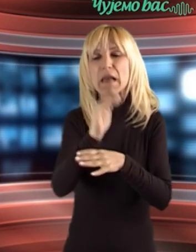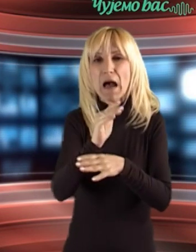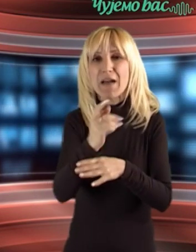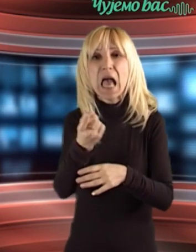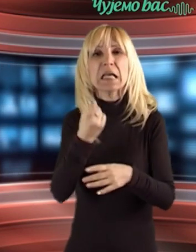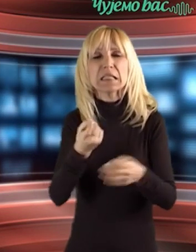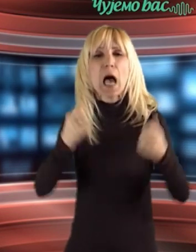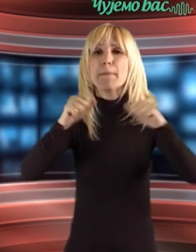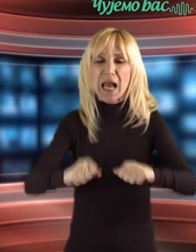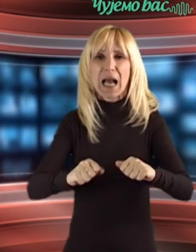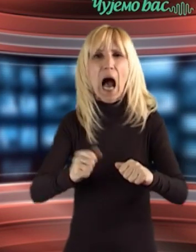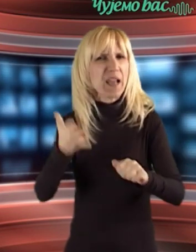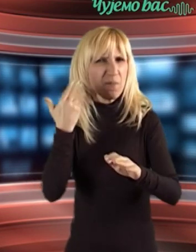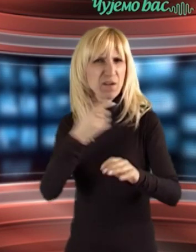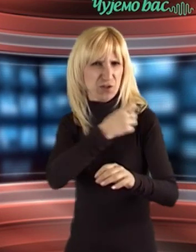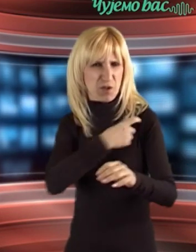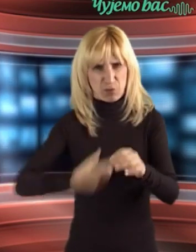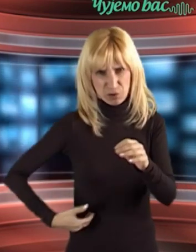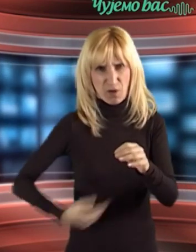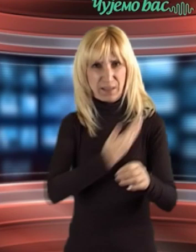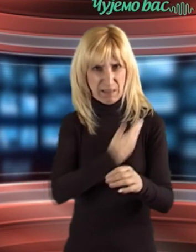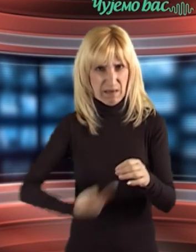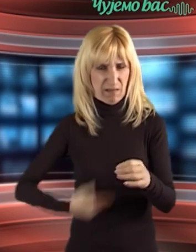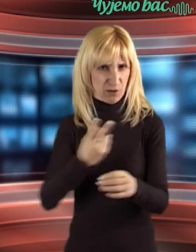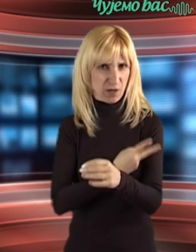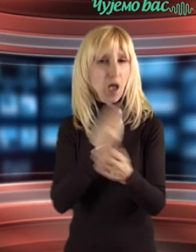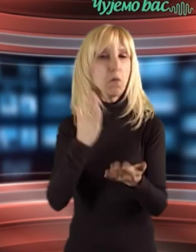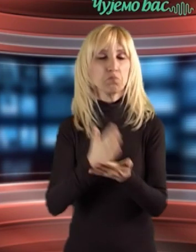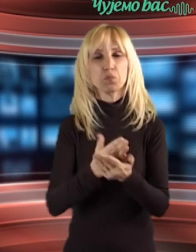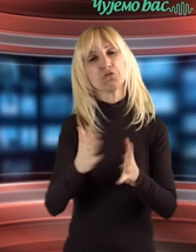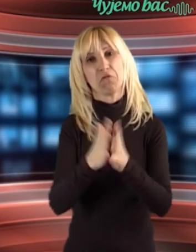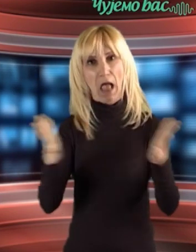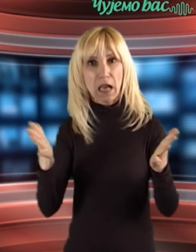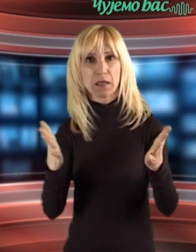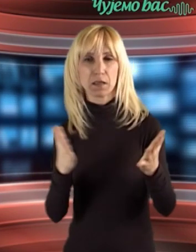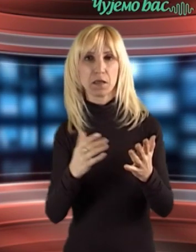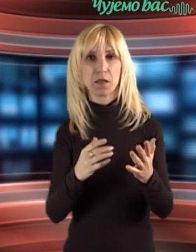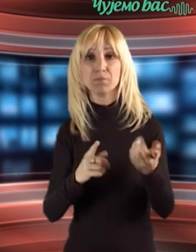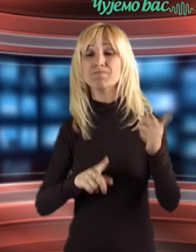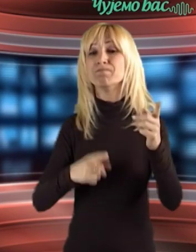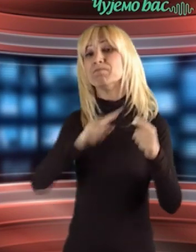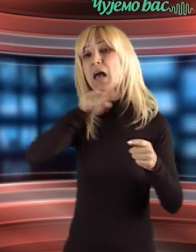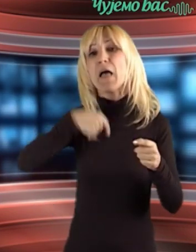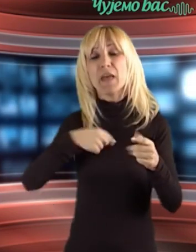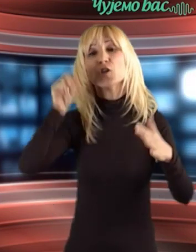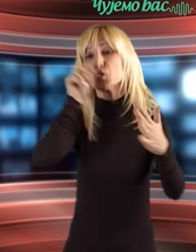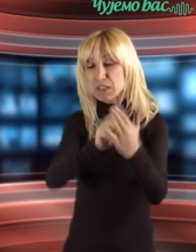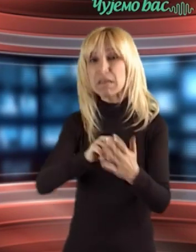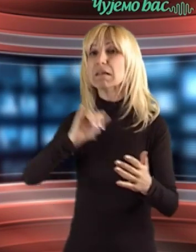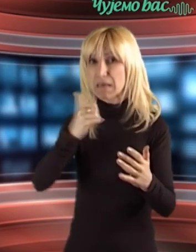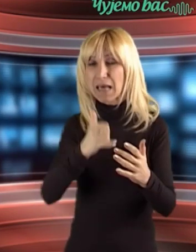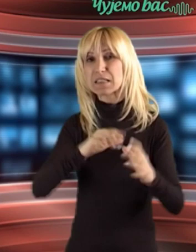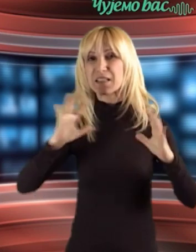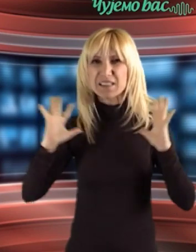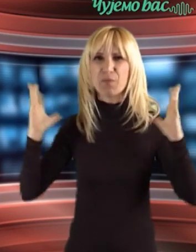balkanski, dakle zemalja iz koje su izašle iz Jugoslavije, biti veliki. Negde nam je i cilj da se i mi